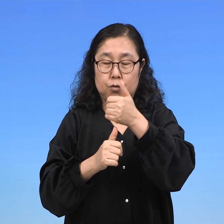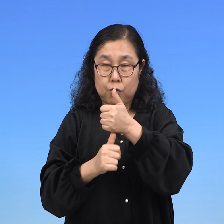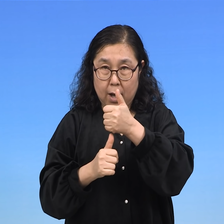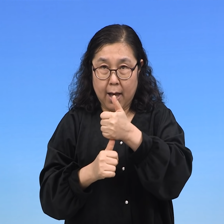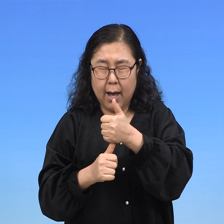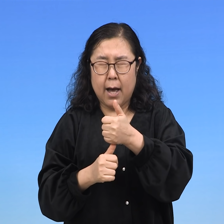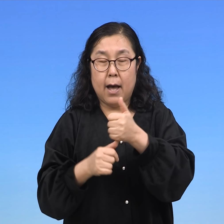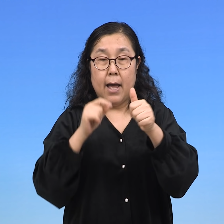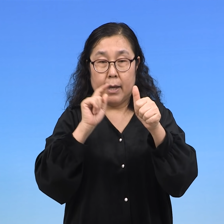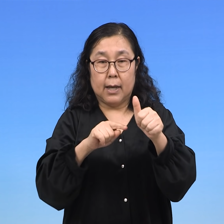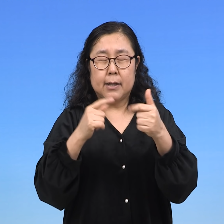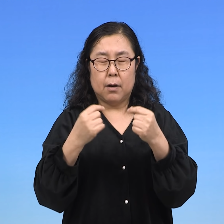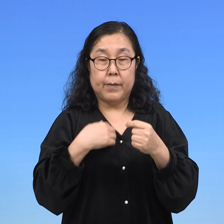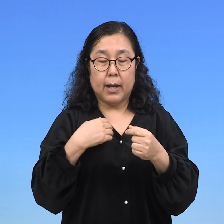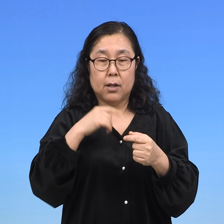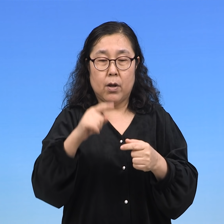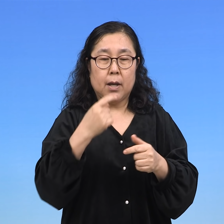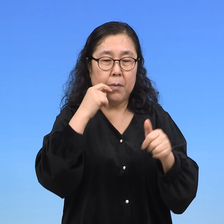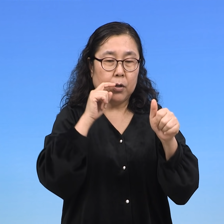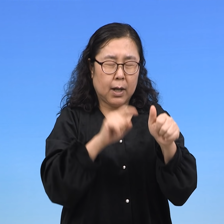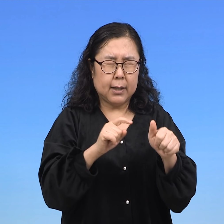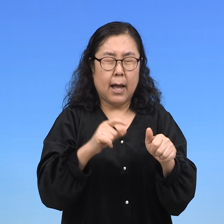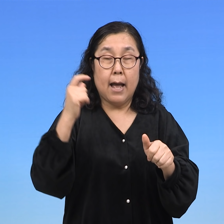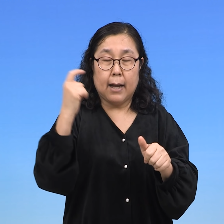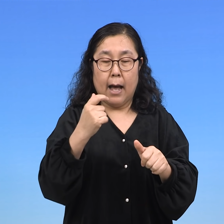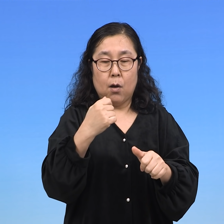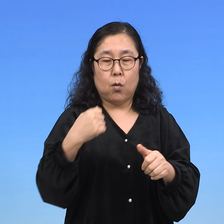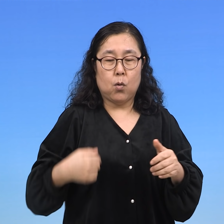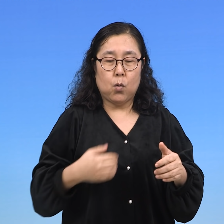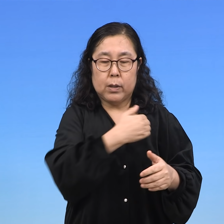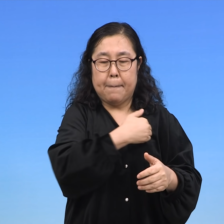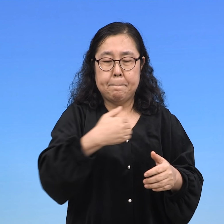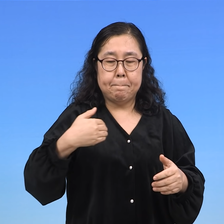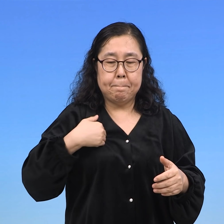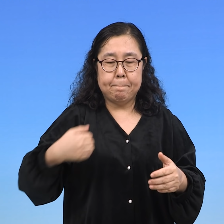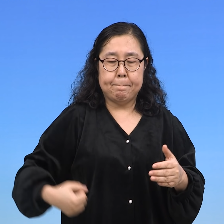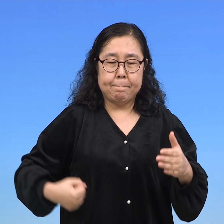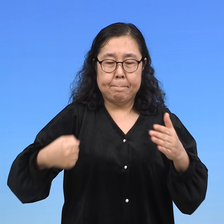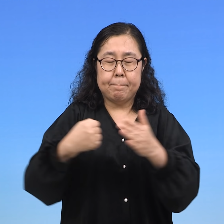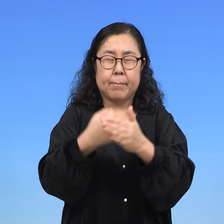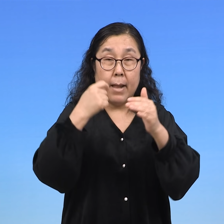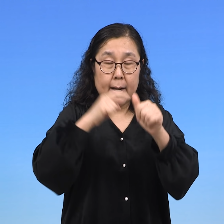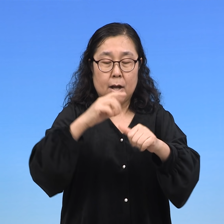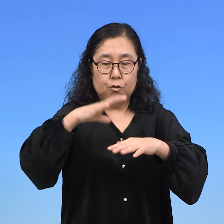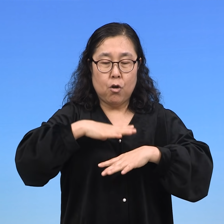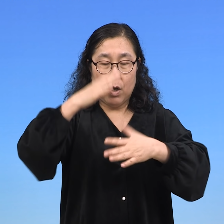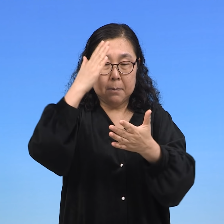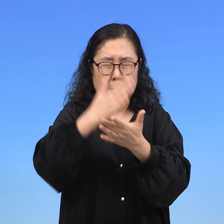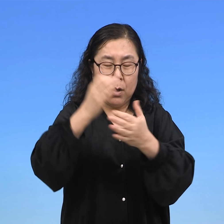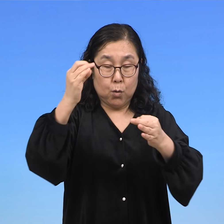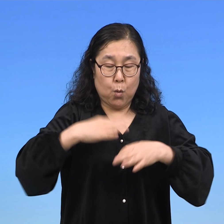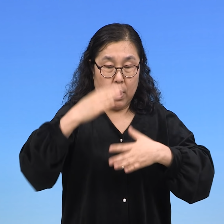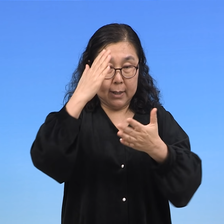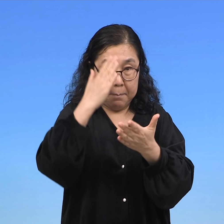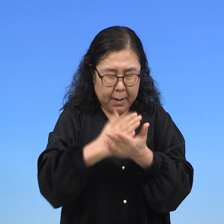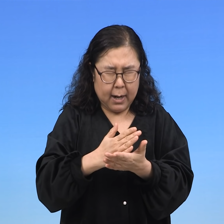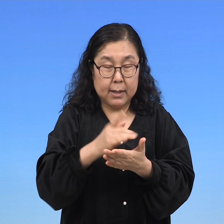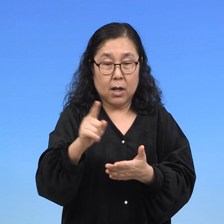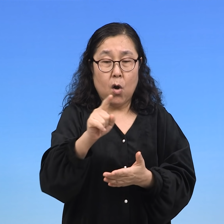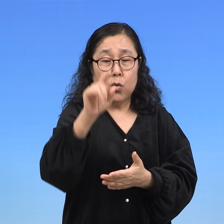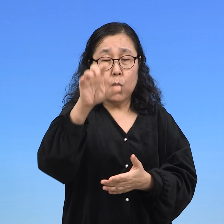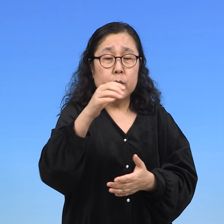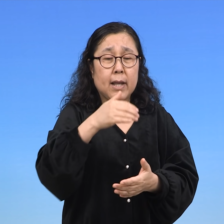내가 너에게 명령한 것이 아니냐, 강하고 담대하라, 두려워하지 말고 놀라지 말라, 내가 어디로 가든지 너 하나님 여호와가